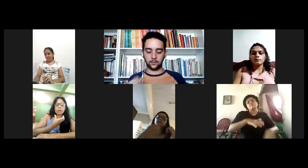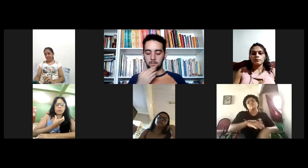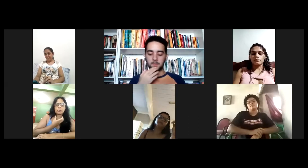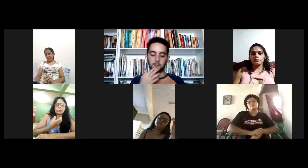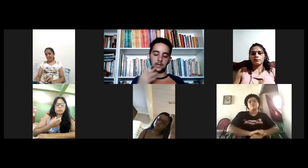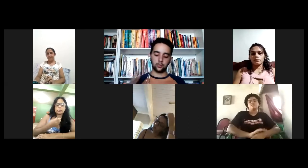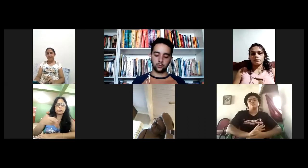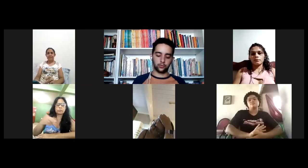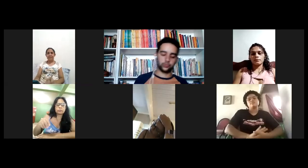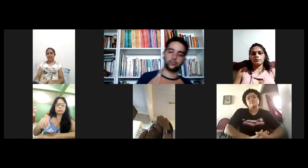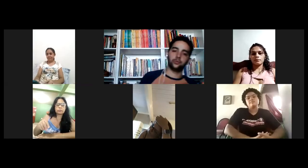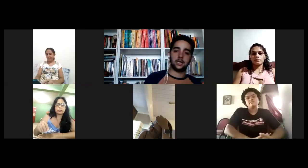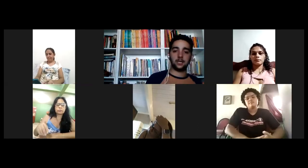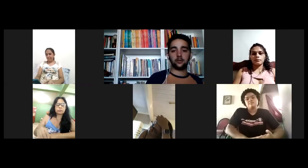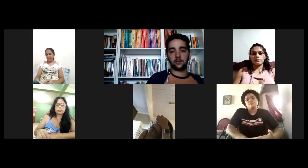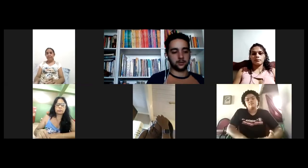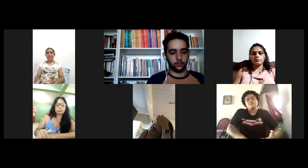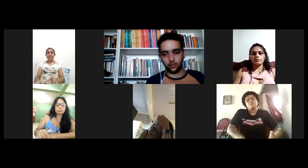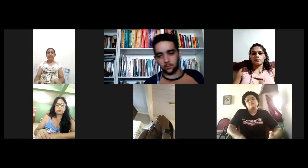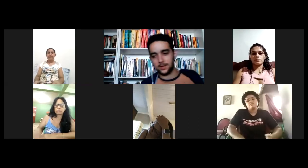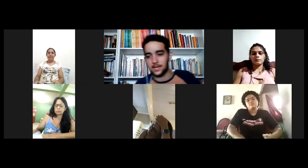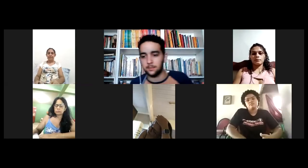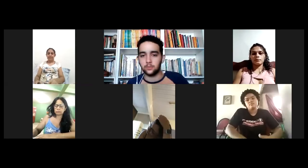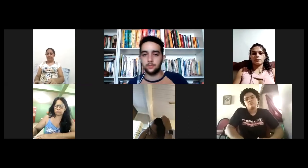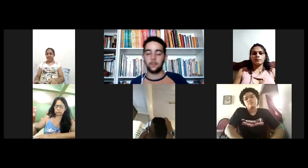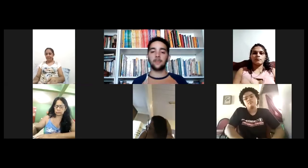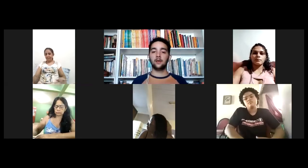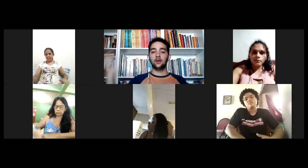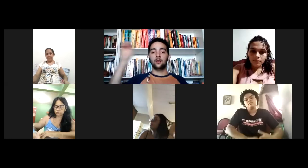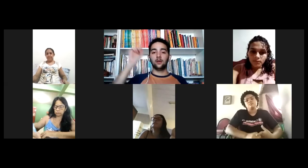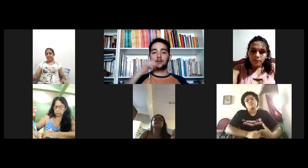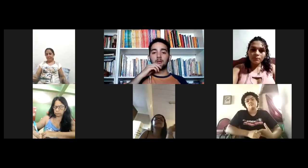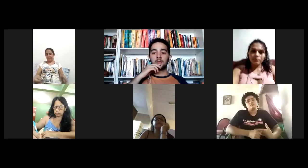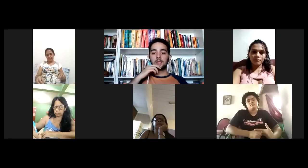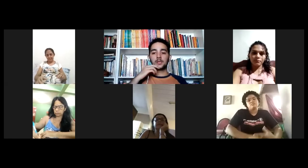Certo. Vamos lá, todo mundo junto do início, fazendo um pouco mais rápido.